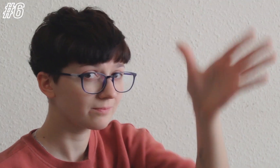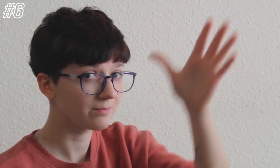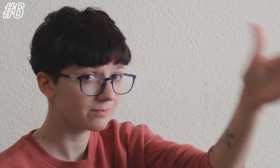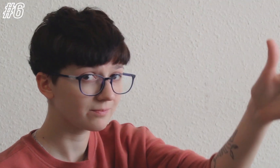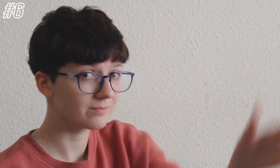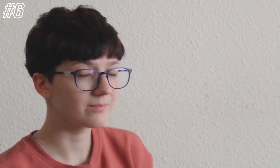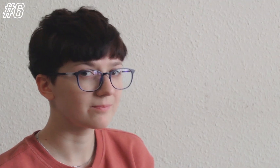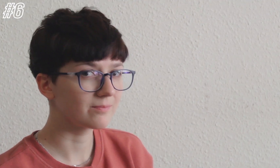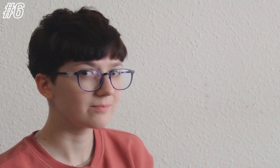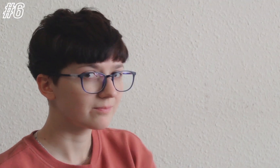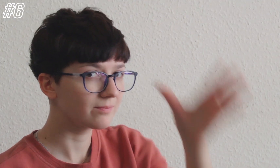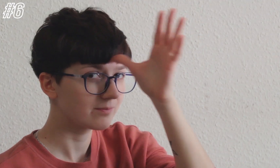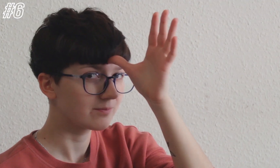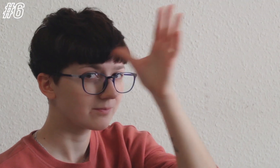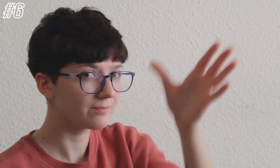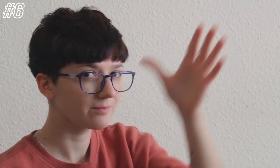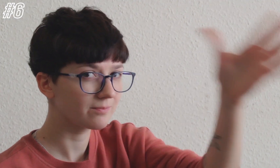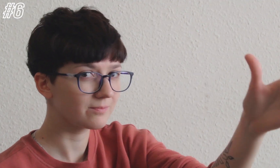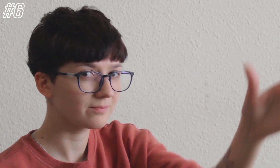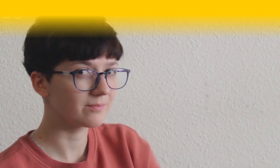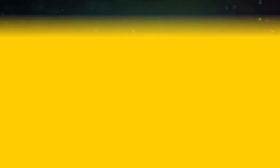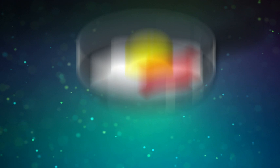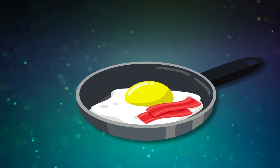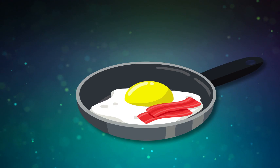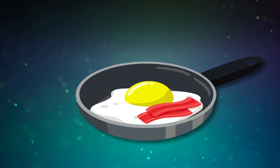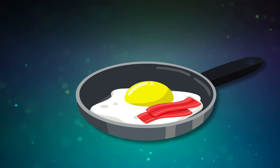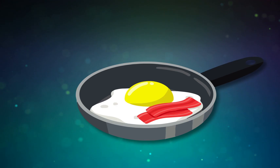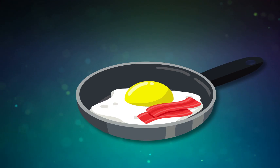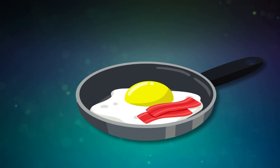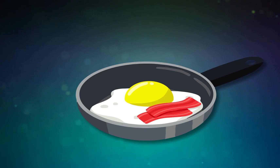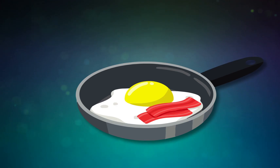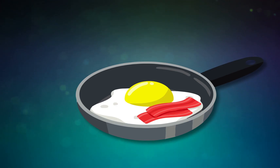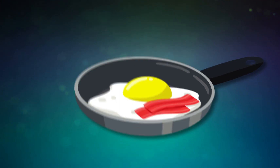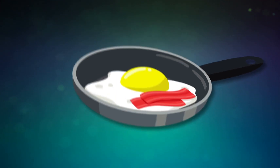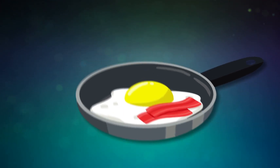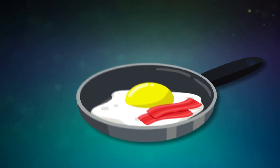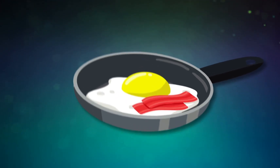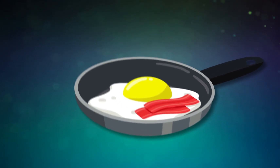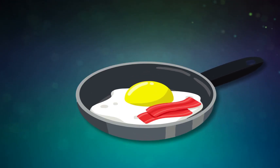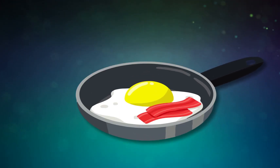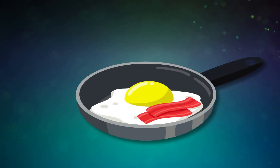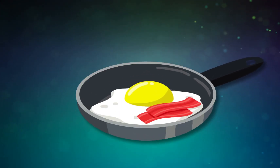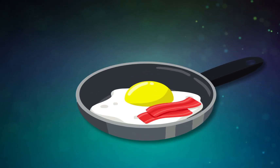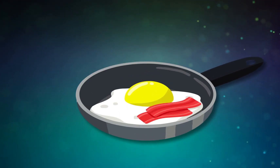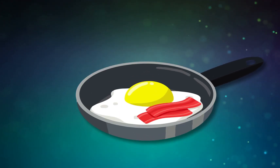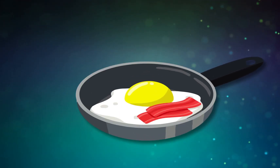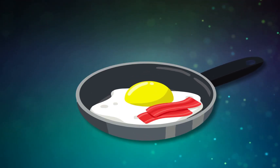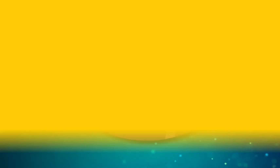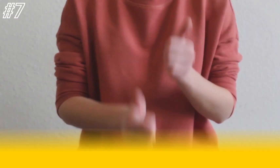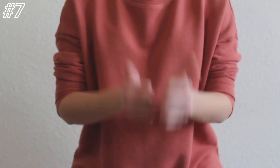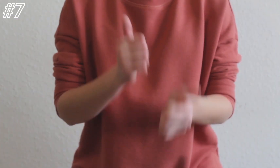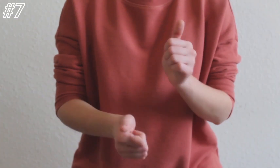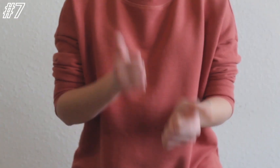一度だけタップするだけでなく、手で山を作ります。あ、簡単すぎました？じゃあこんなのどうでしょ